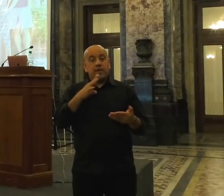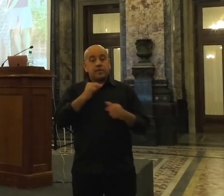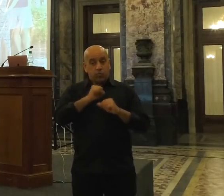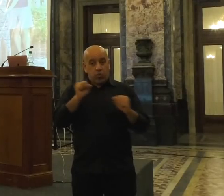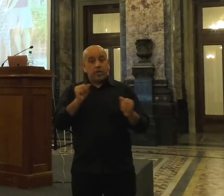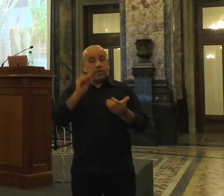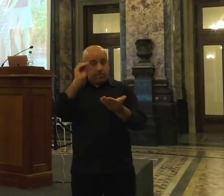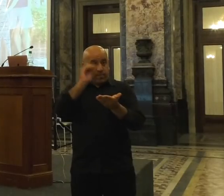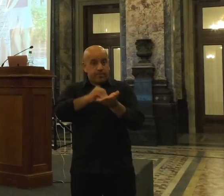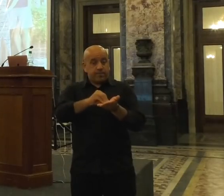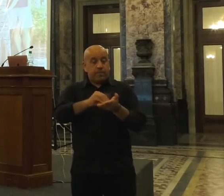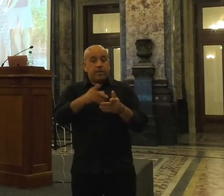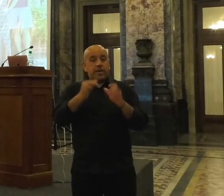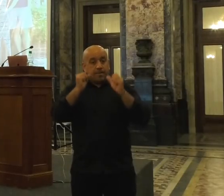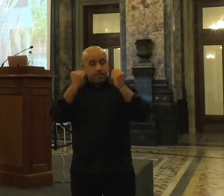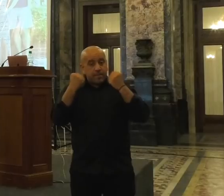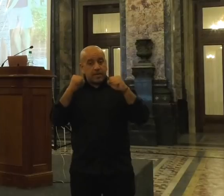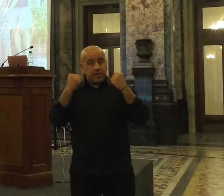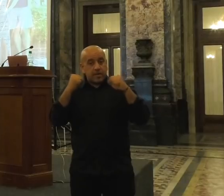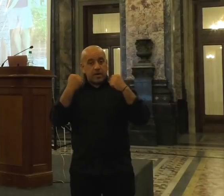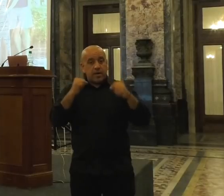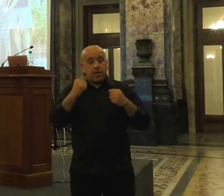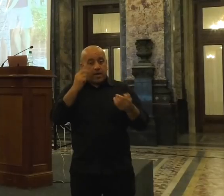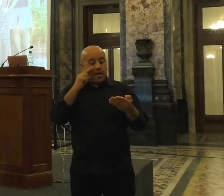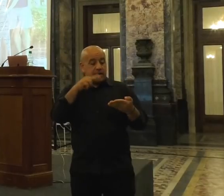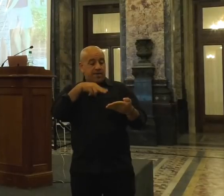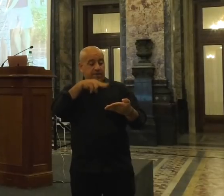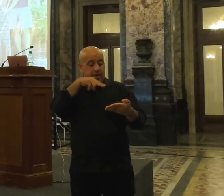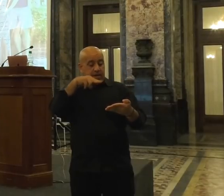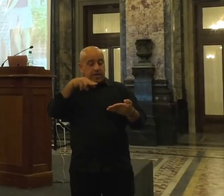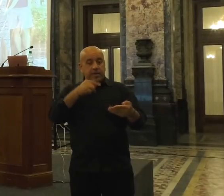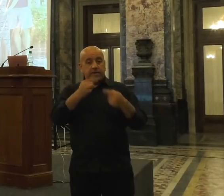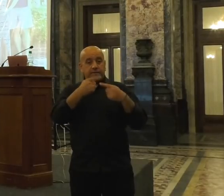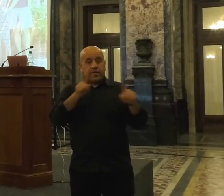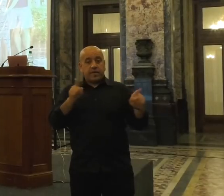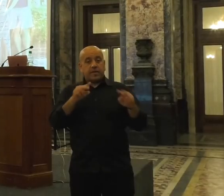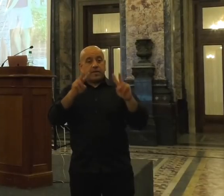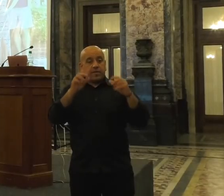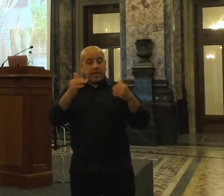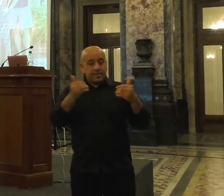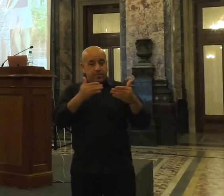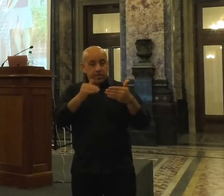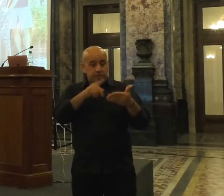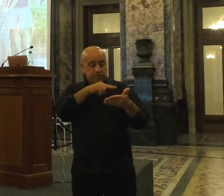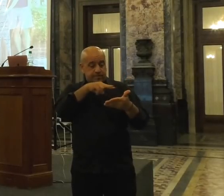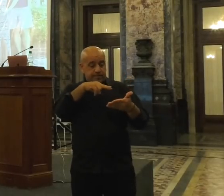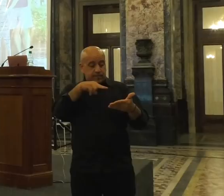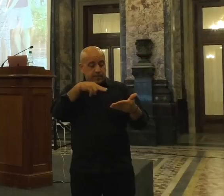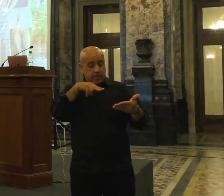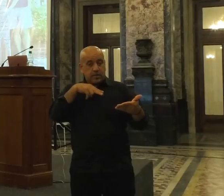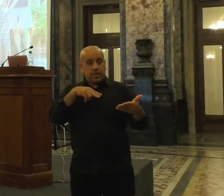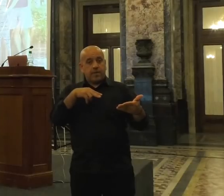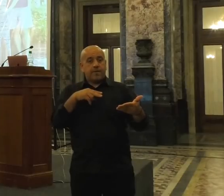intervenciones para tratar de entrenar a que vean diferentes frecuencias espaciales mejor y a